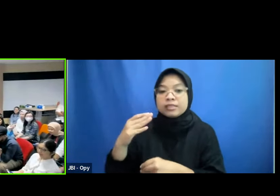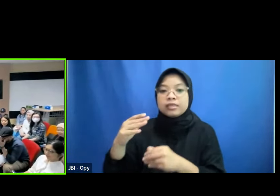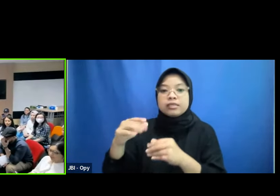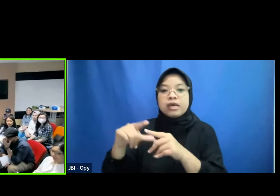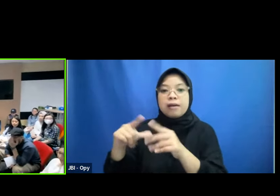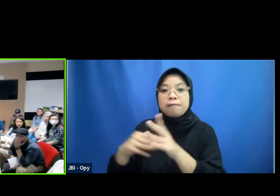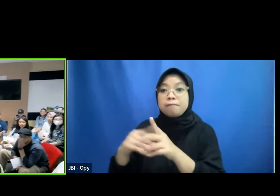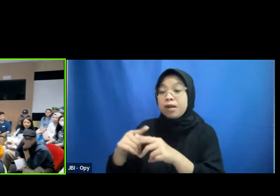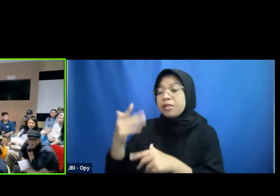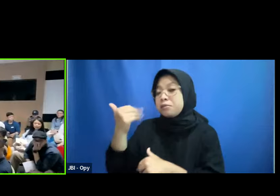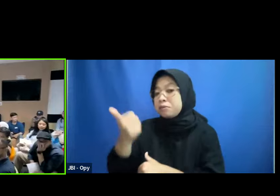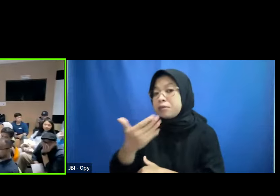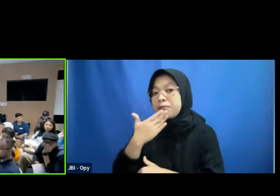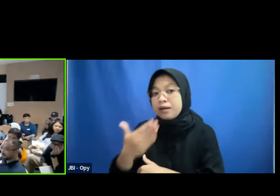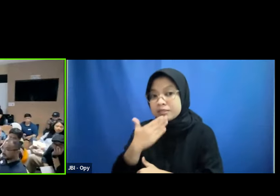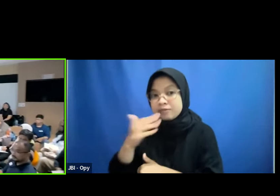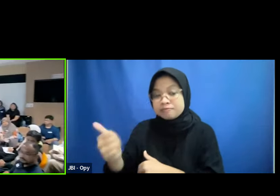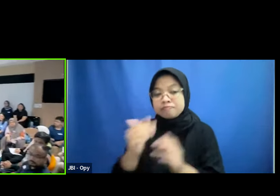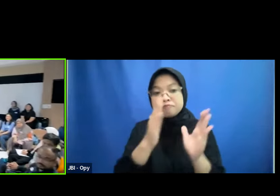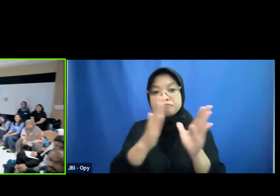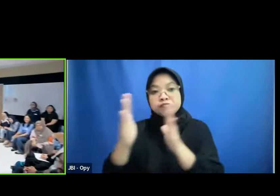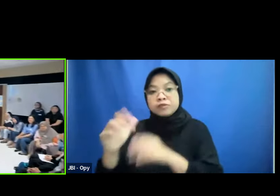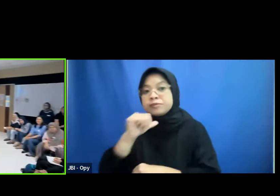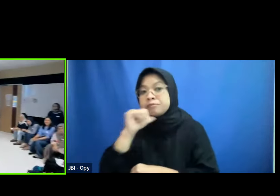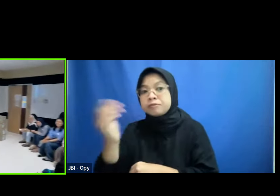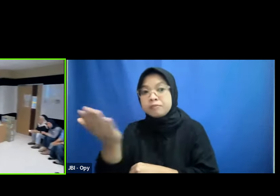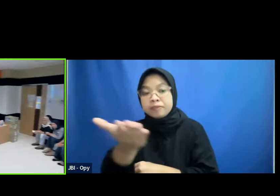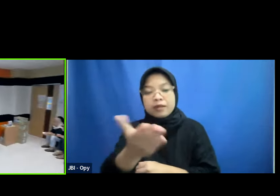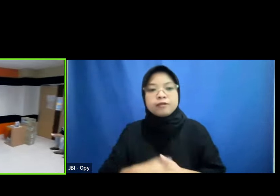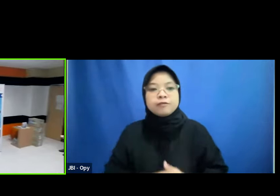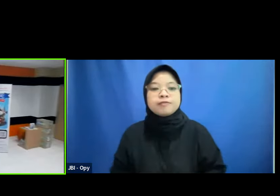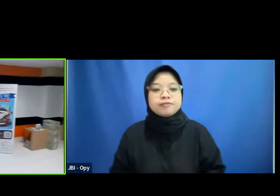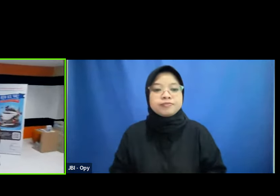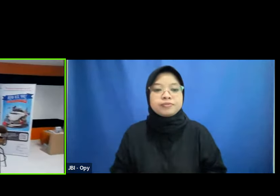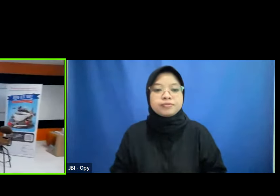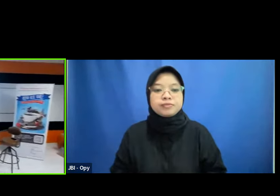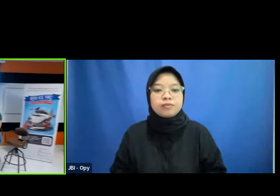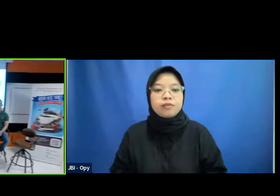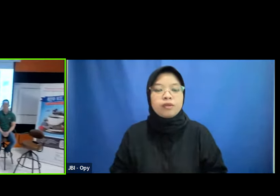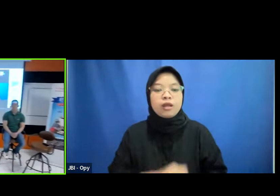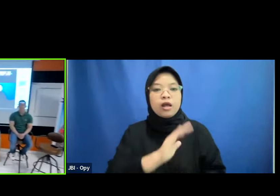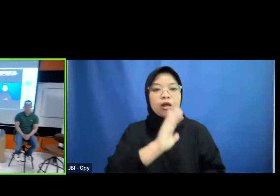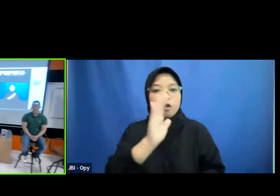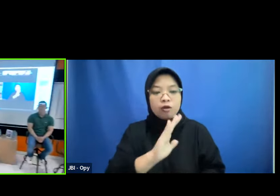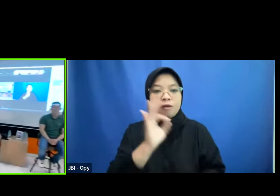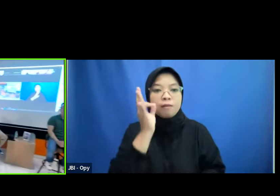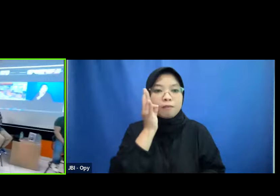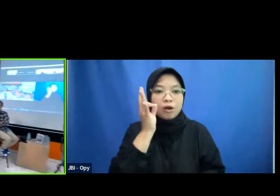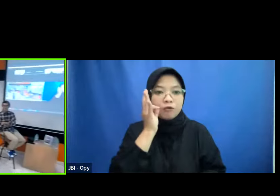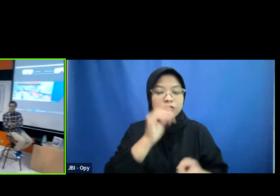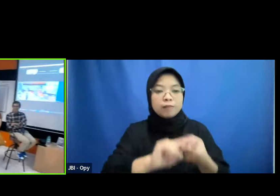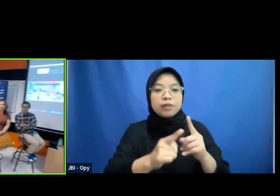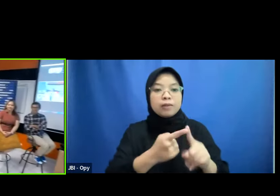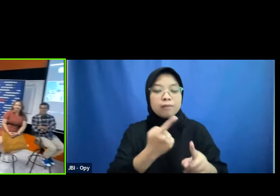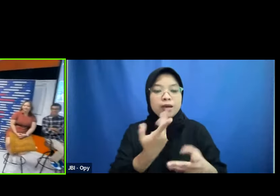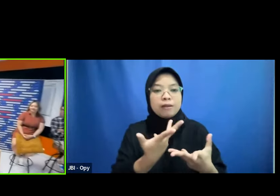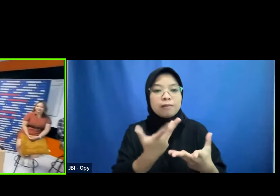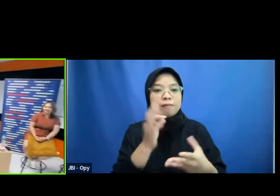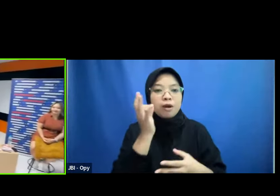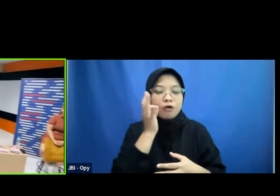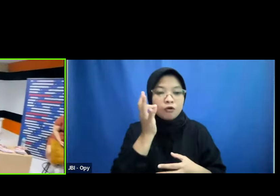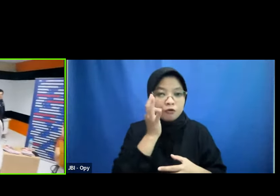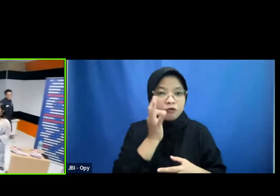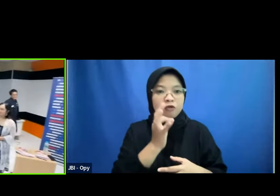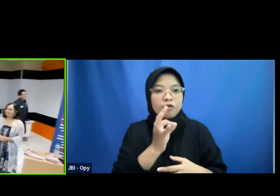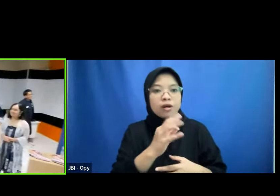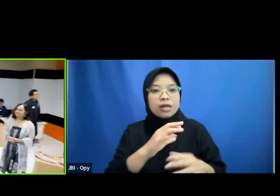makas Mbak silakan Oke Bismillahirahmanirrahim mohon maaf teman-teman kalau kurang substantif saya kalau